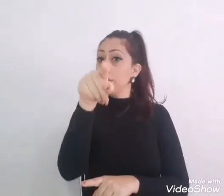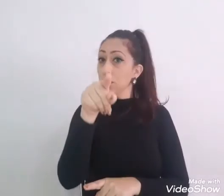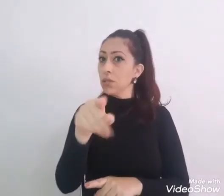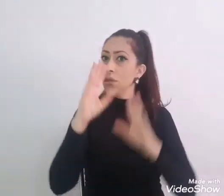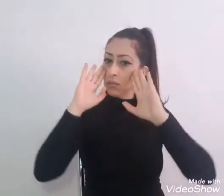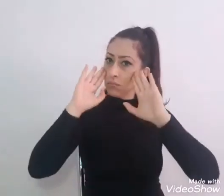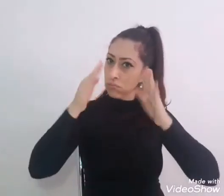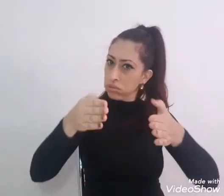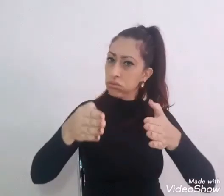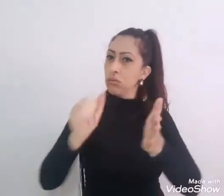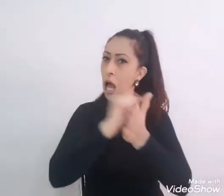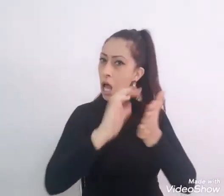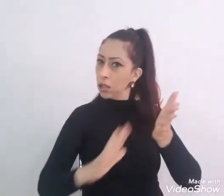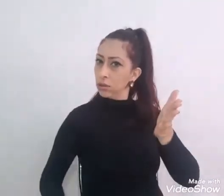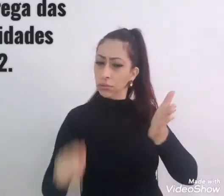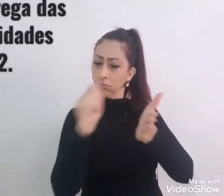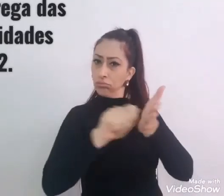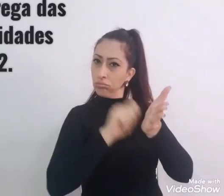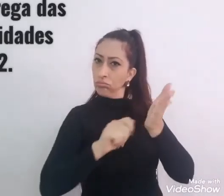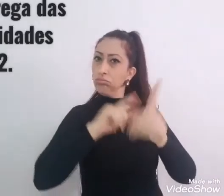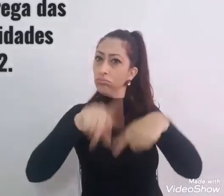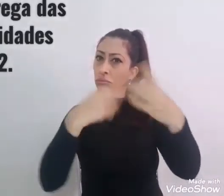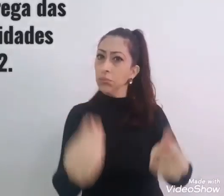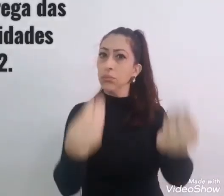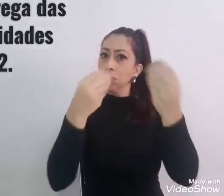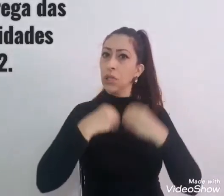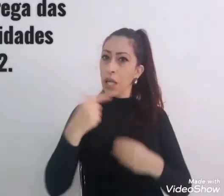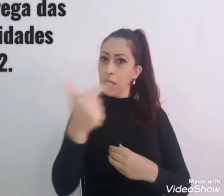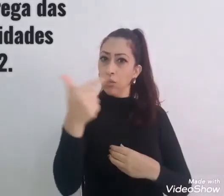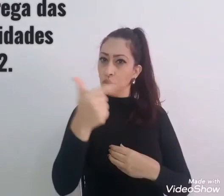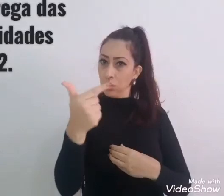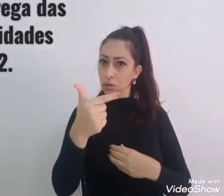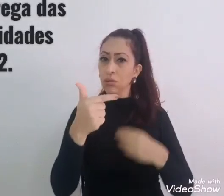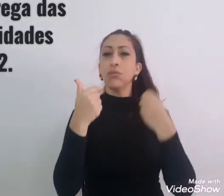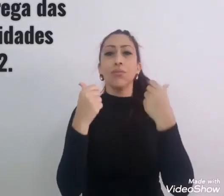atividades aí que eu mandei, que é para ser entregue até o dia 2. Beleza? Tchau para vocês!